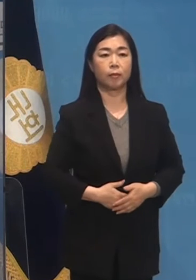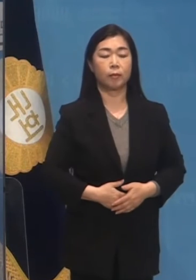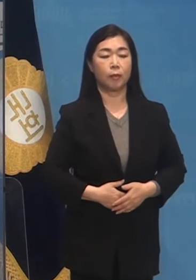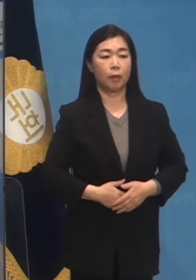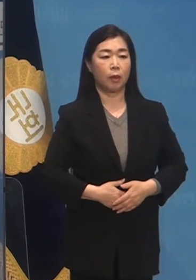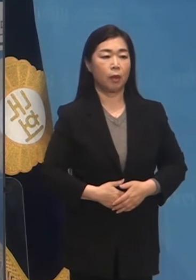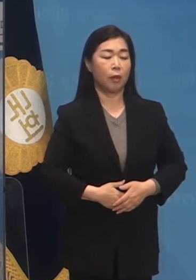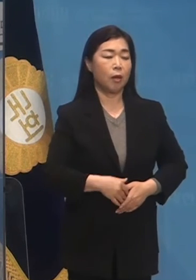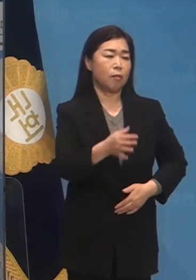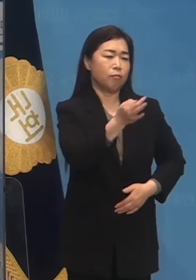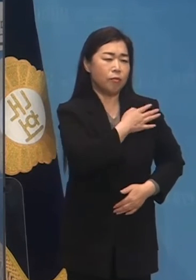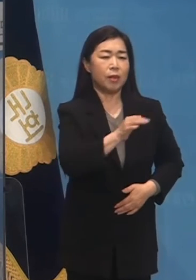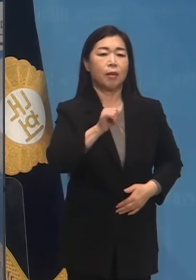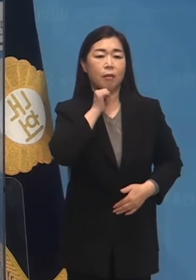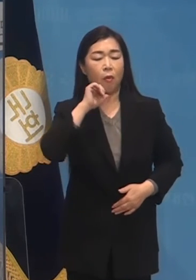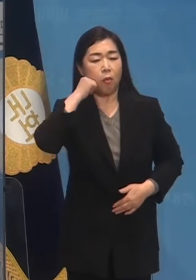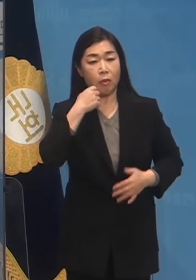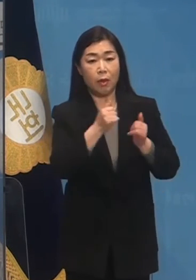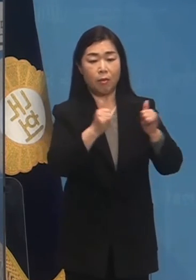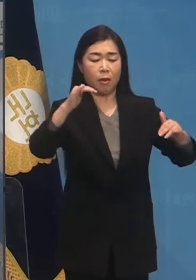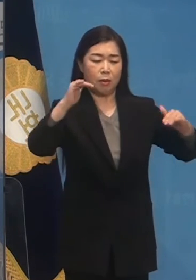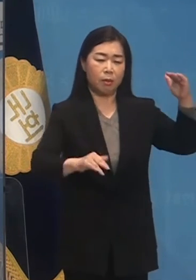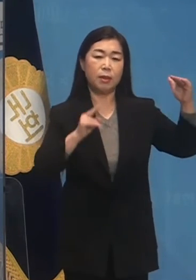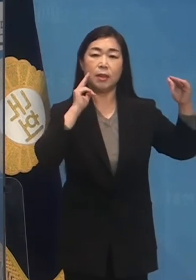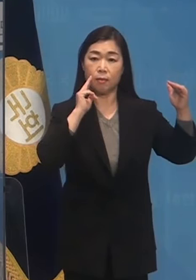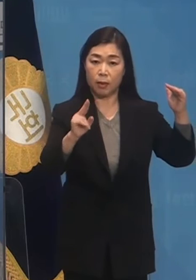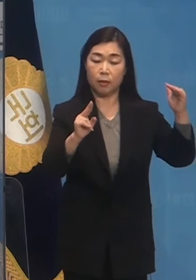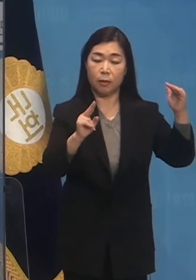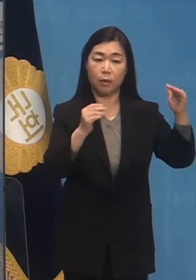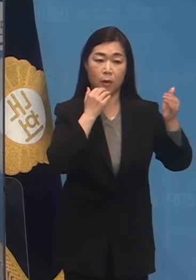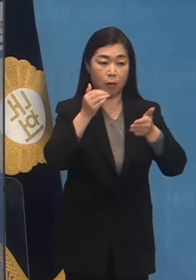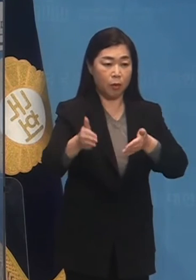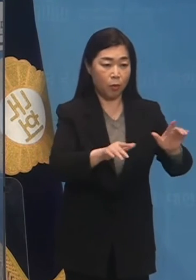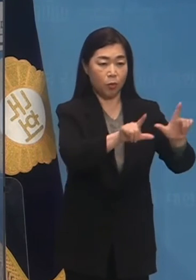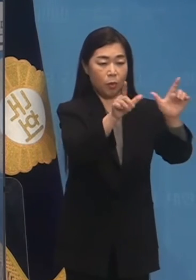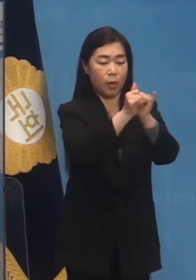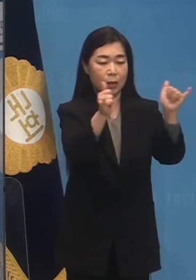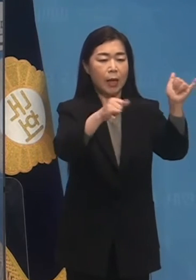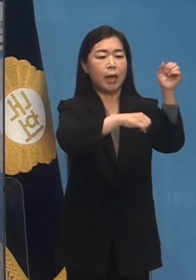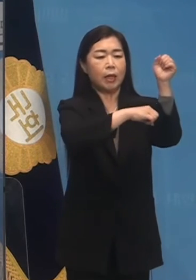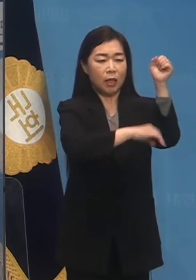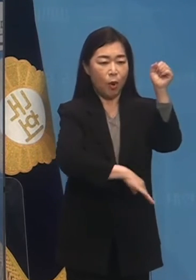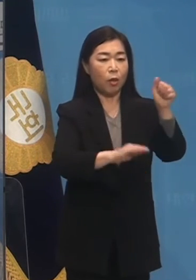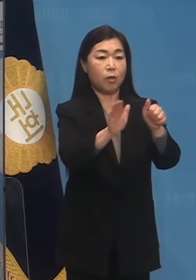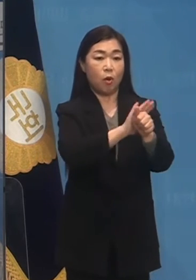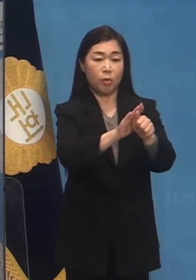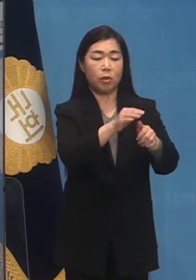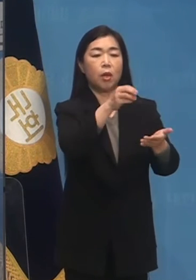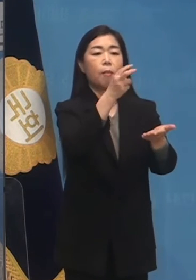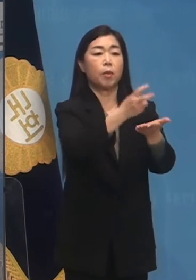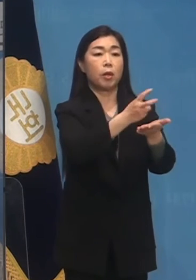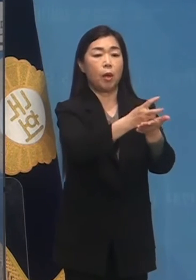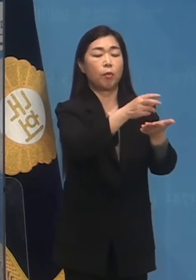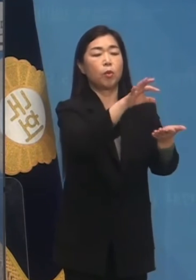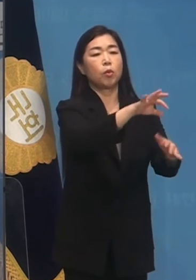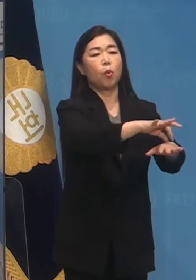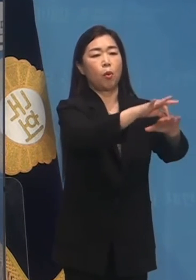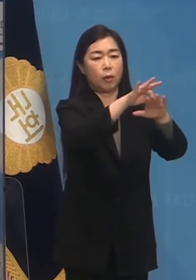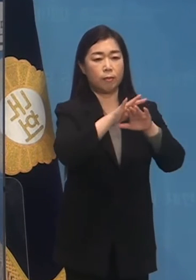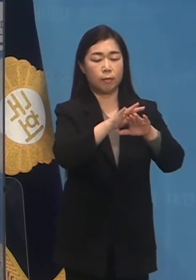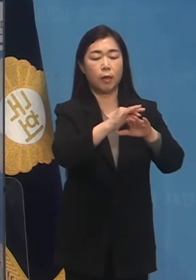격차도 심각합니다. 경기도는 누구나 누릴 수 있는 보편적 기본 서비스 도입을